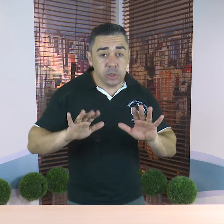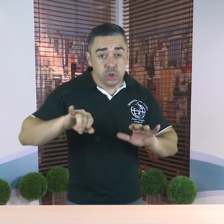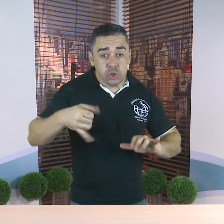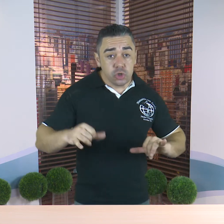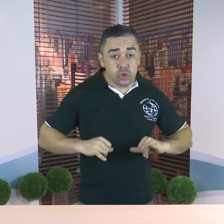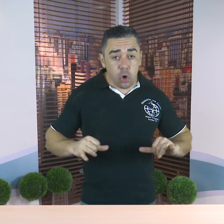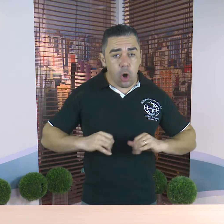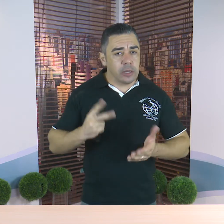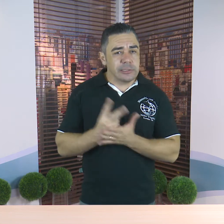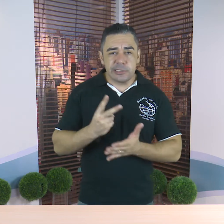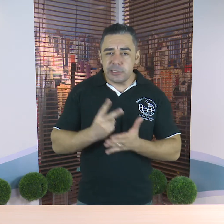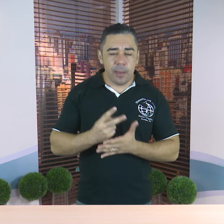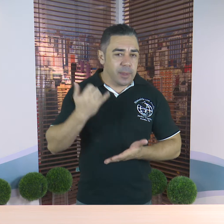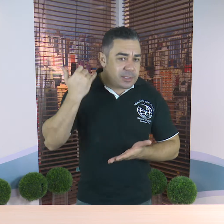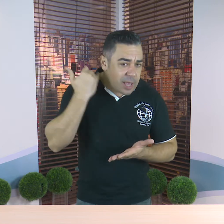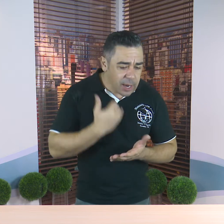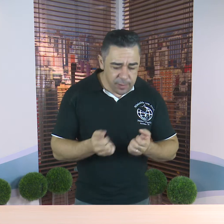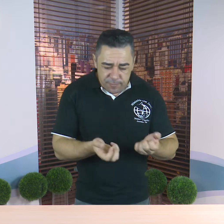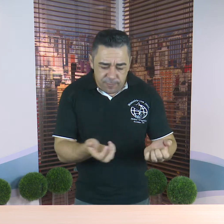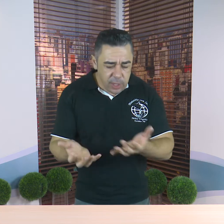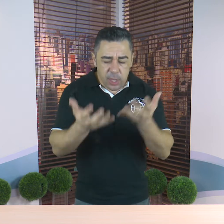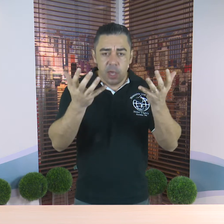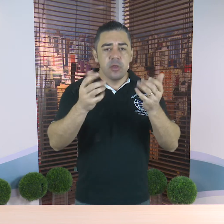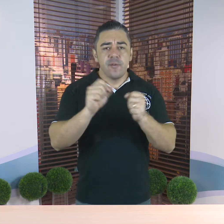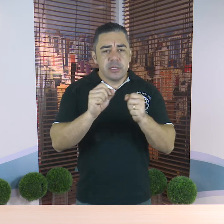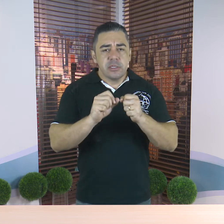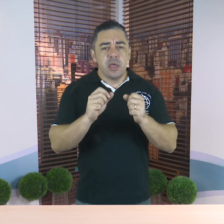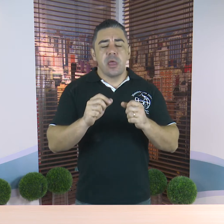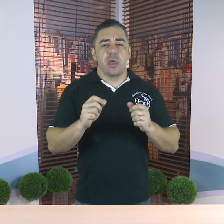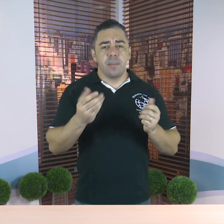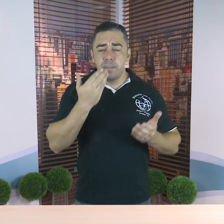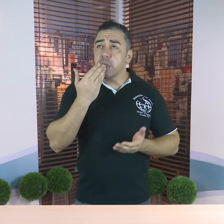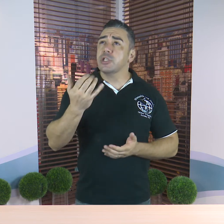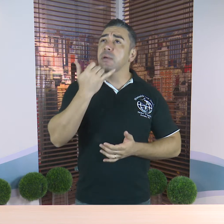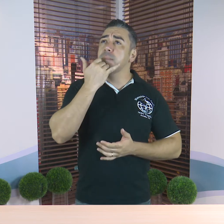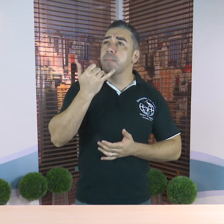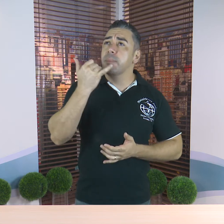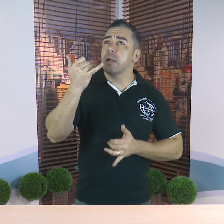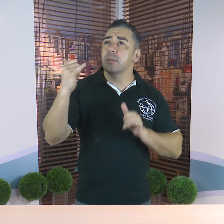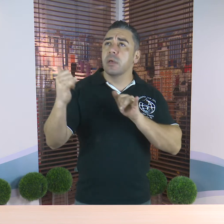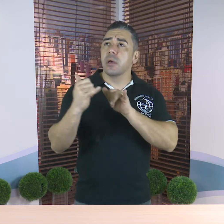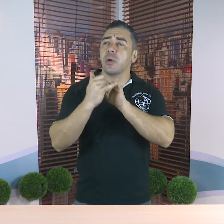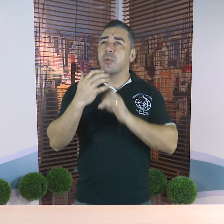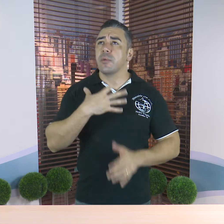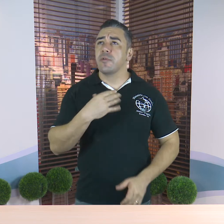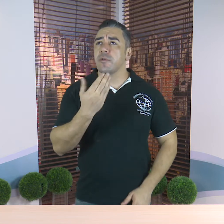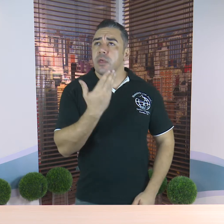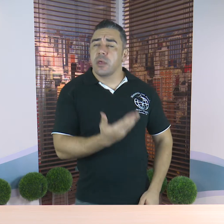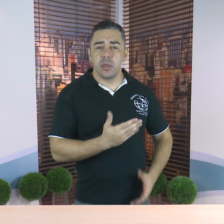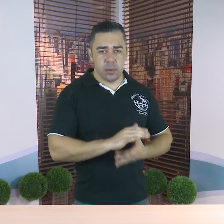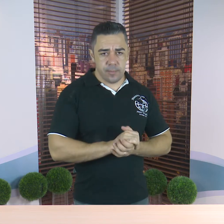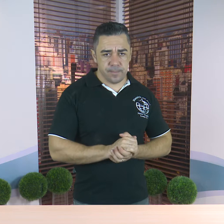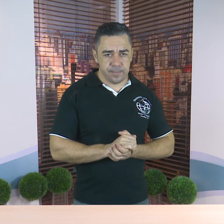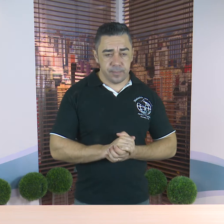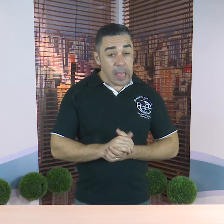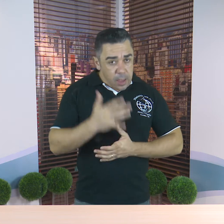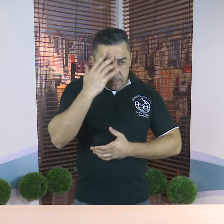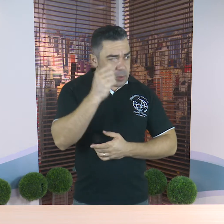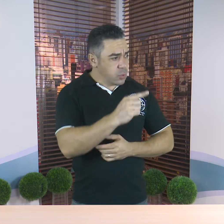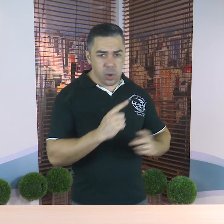e santificava-se por eles. Não há nada mais cruel e insensível do que alguém, para sustentar